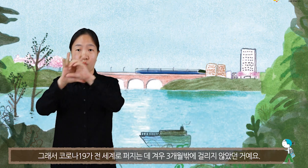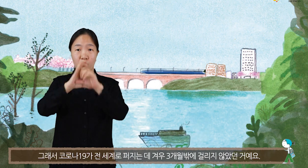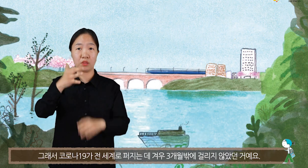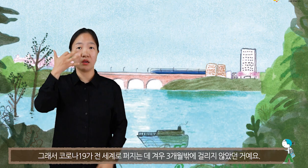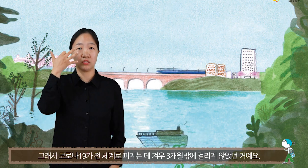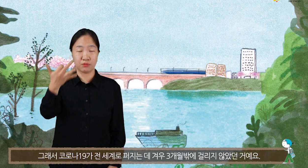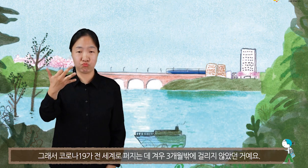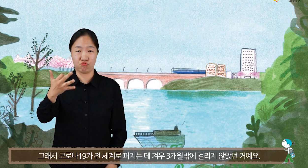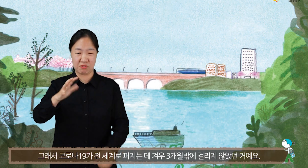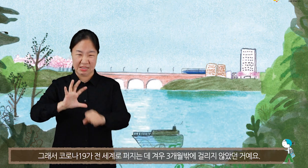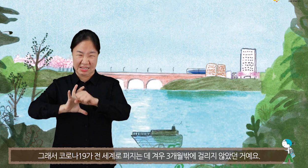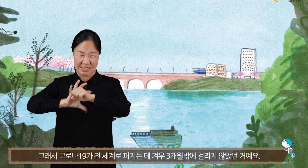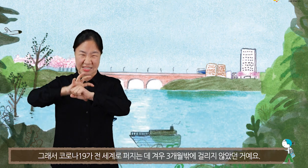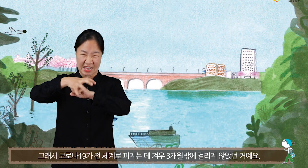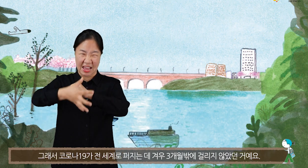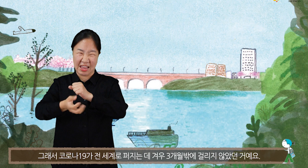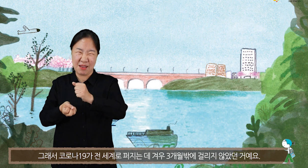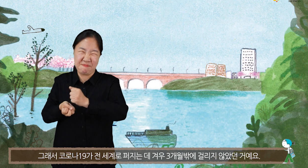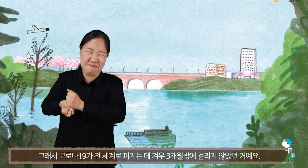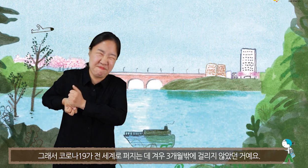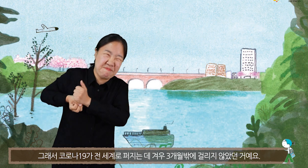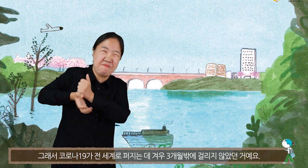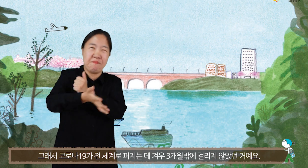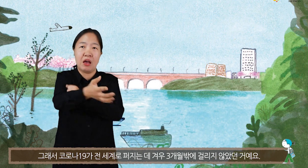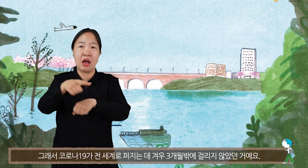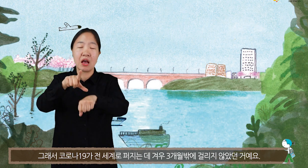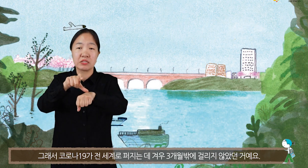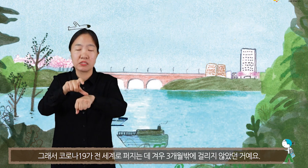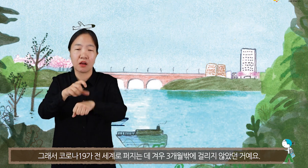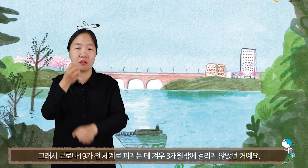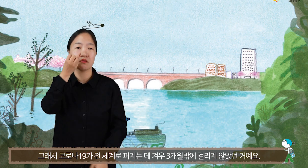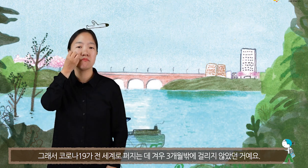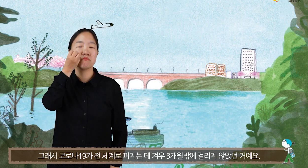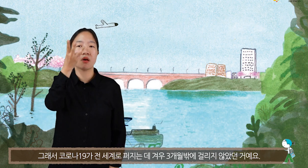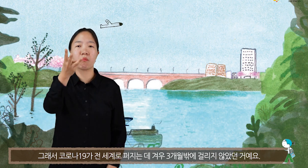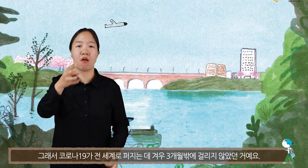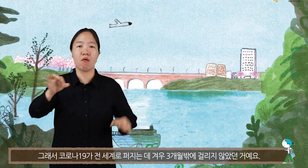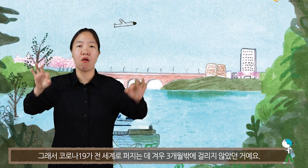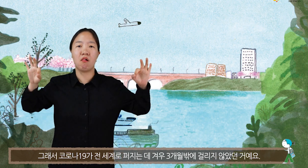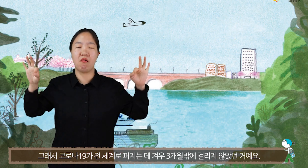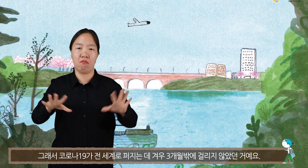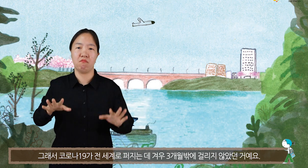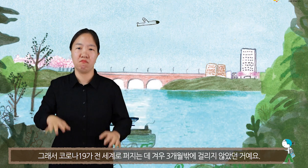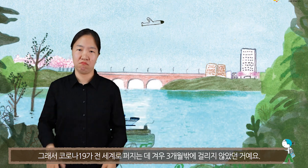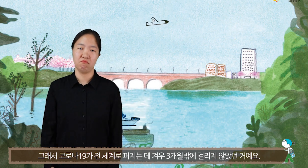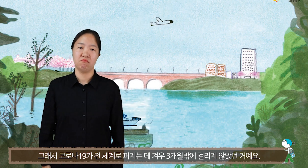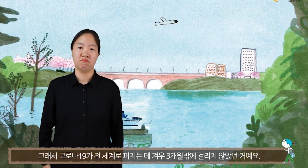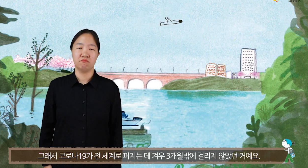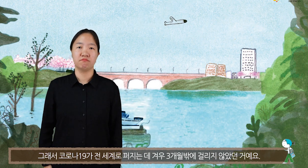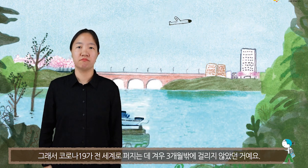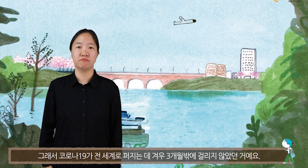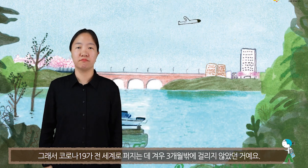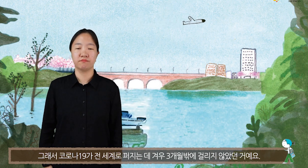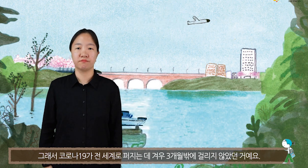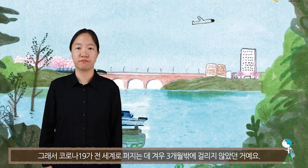그래서 코로나19가 전 세계로 퍼지는데 겨우 3개월밖에 걸리지 않았던